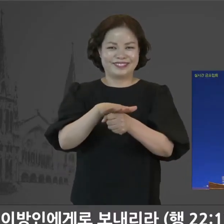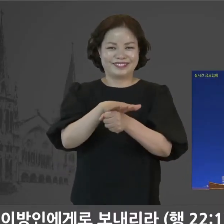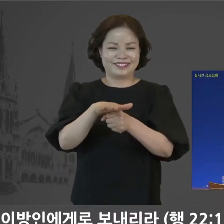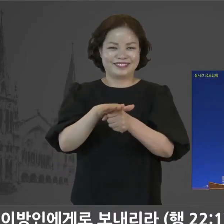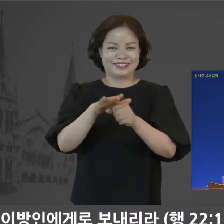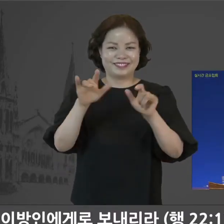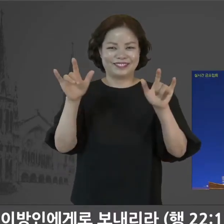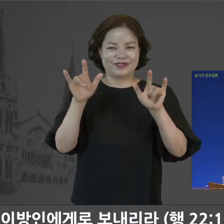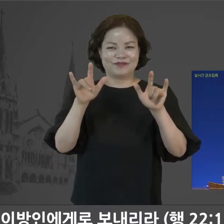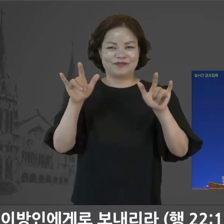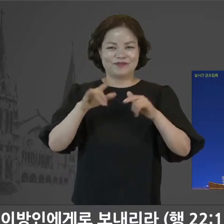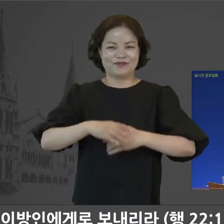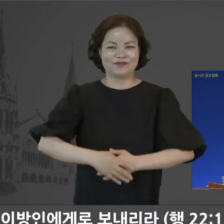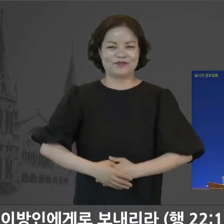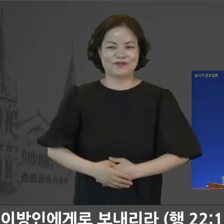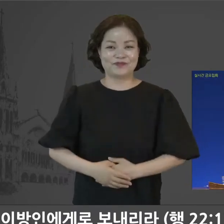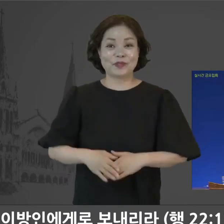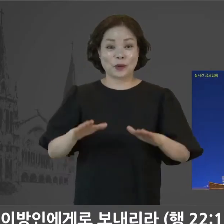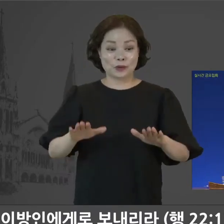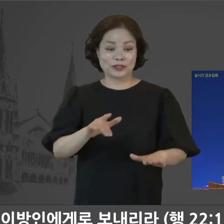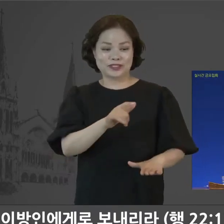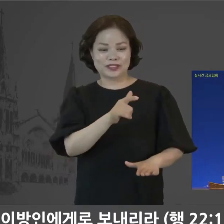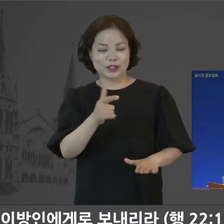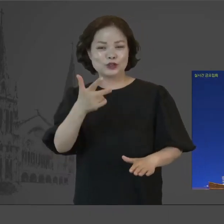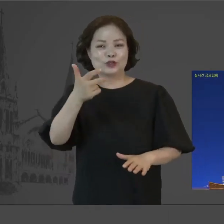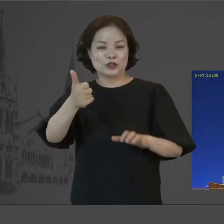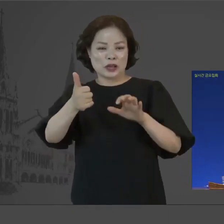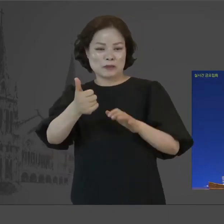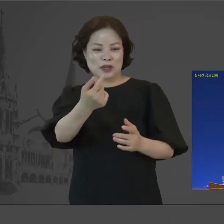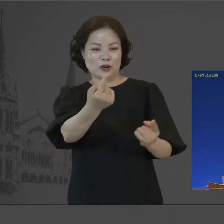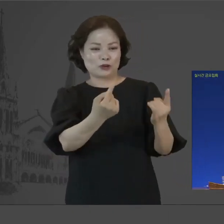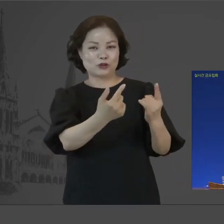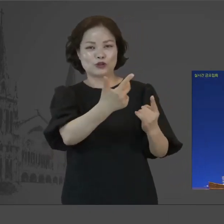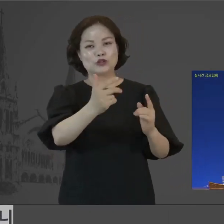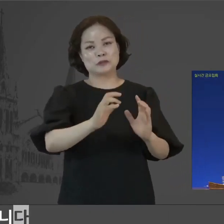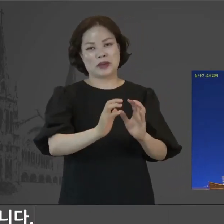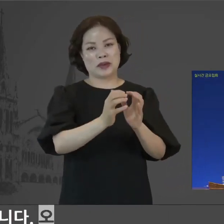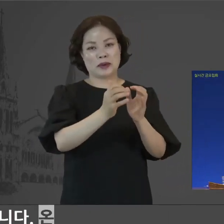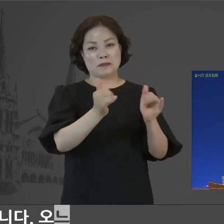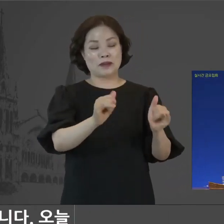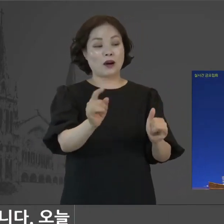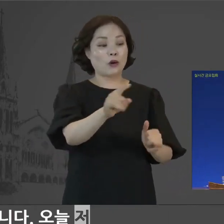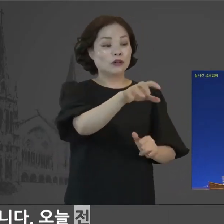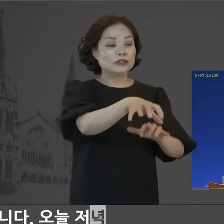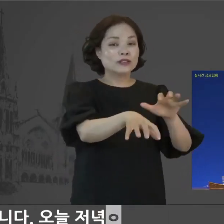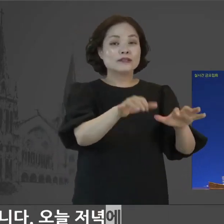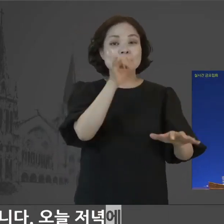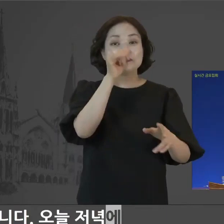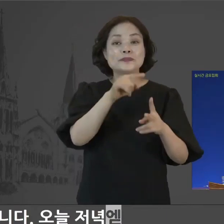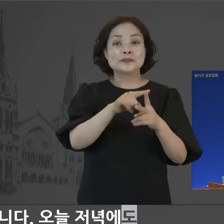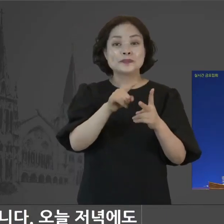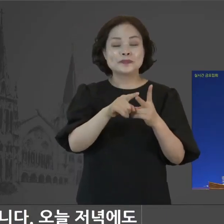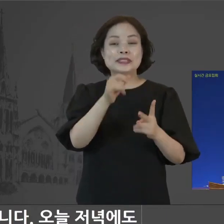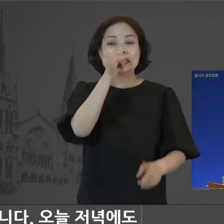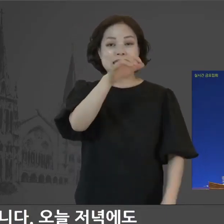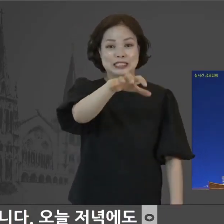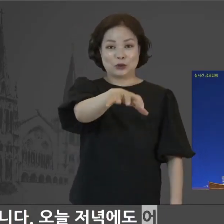사랑합니다. 오늘 저녁에도 주 앞에 나온 주님의 백성들 어디 있든지 간에 있는